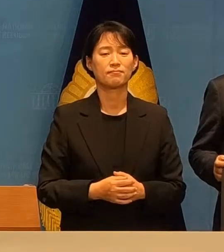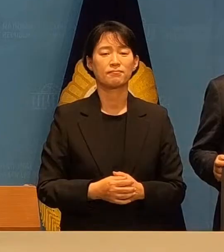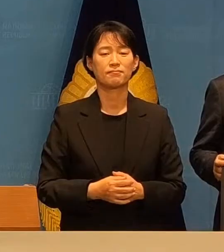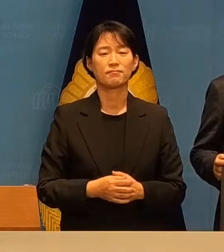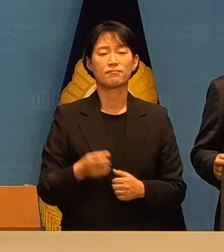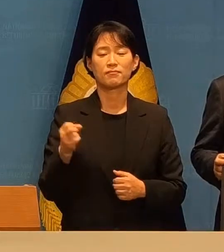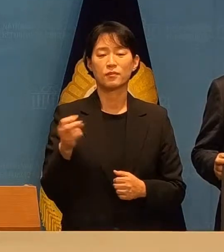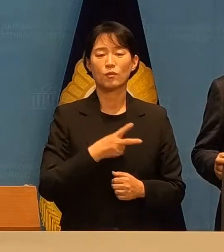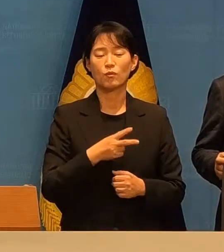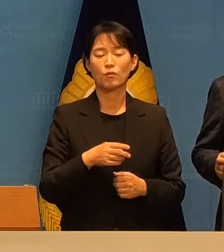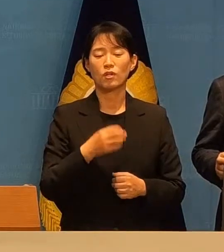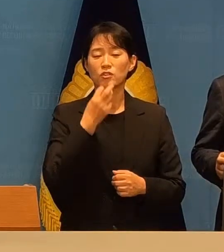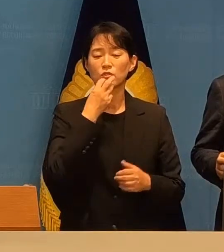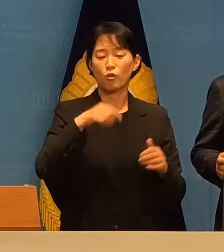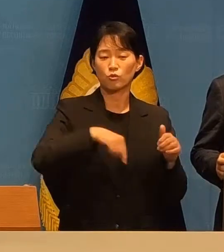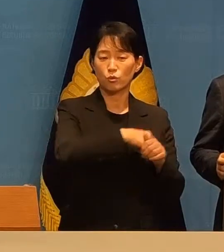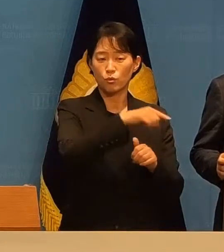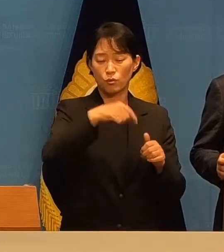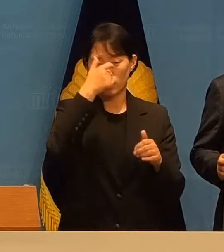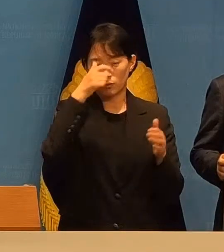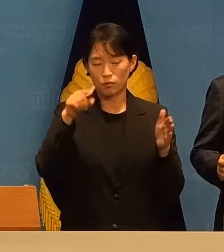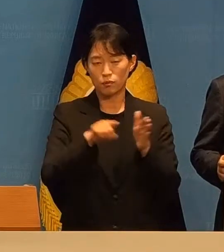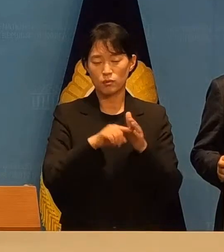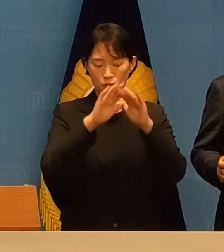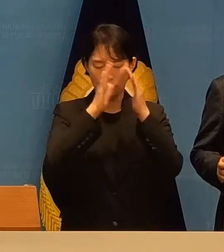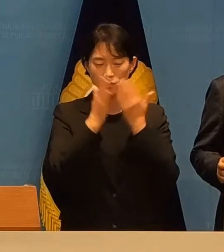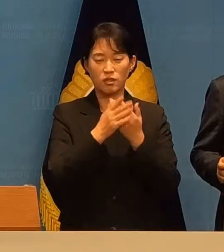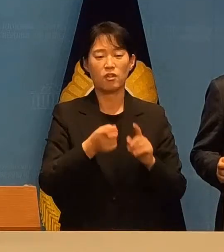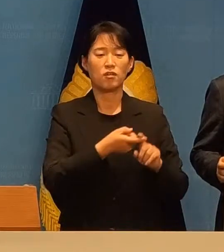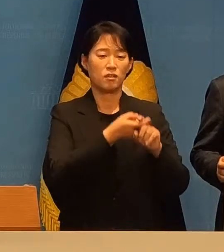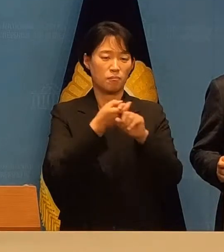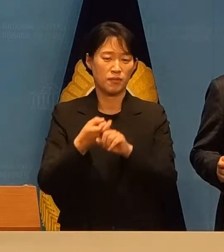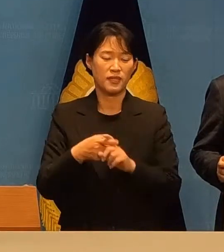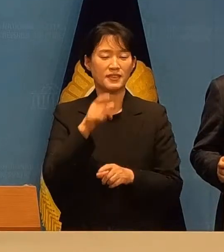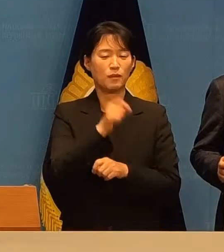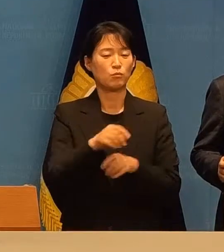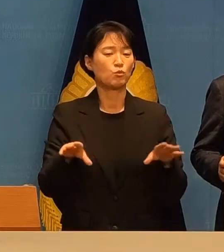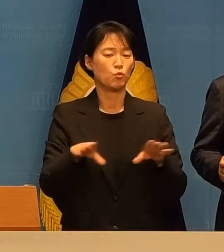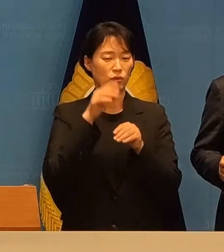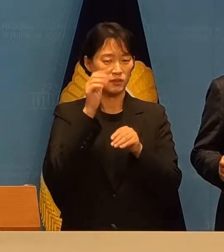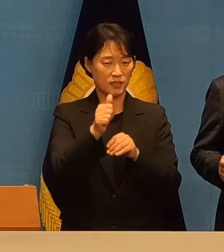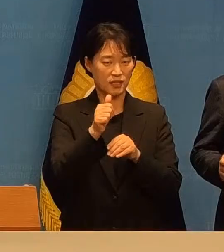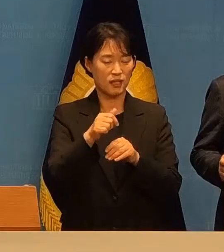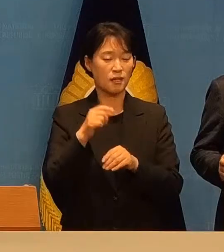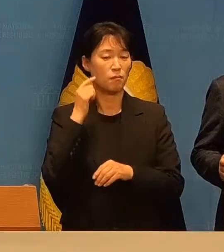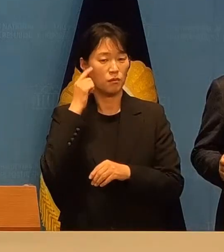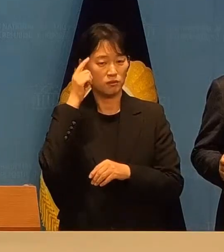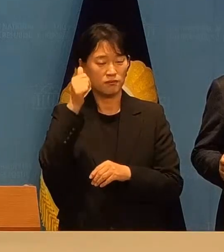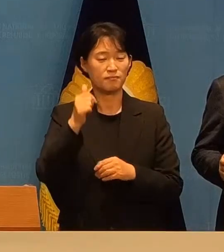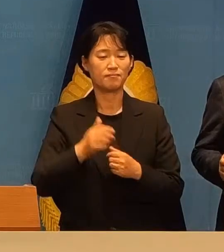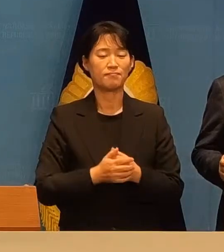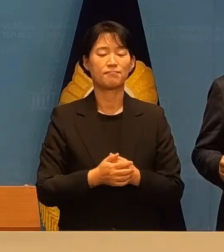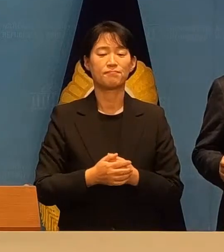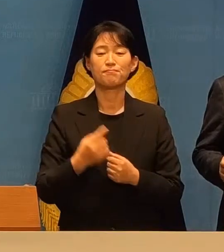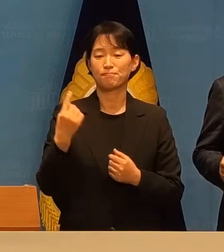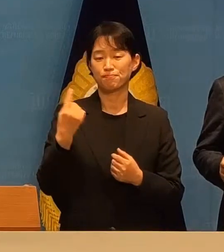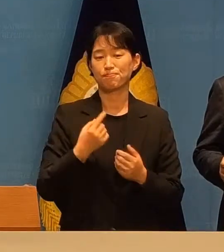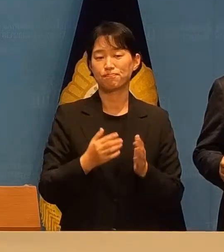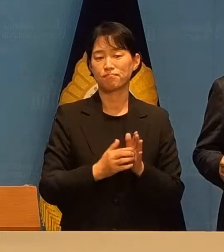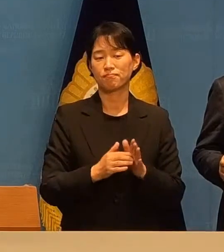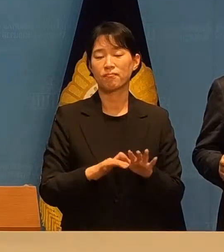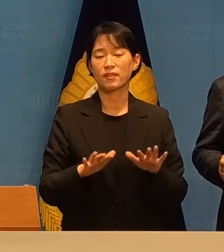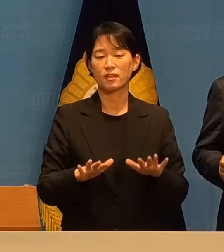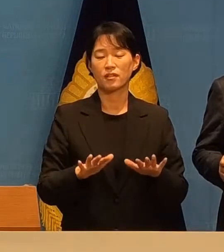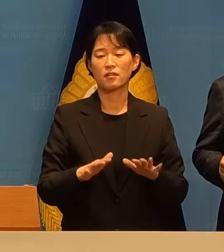그리고 또 수도권 기독교 총연합회 사무총장이신 서요한 목사님 오셨습니다. 자,